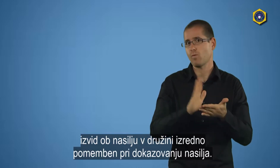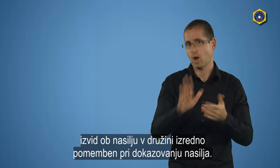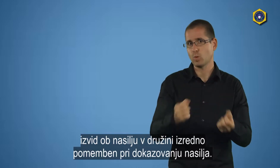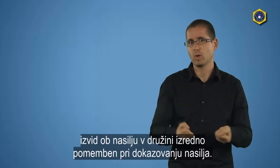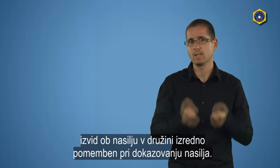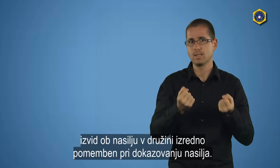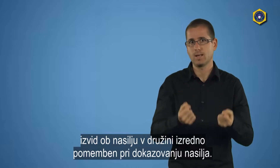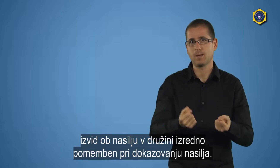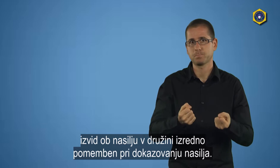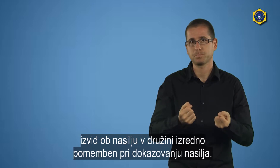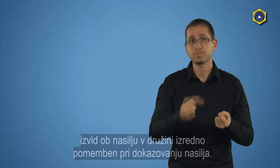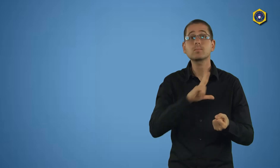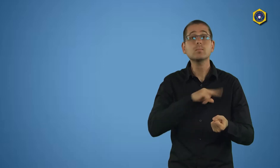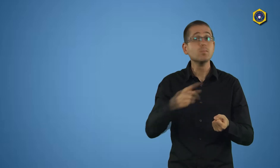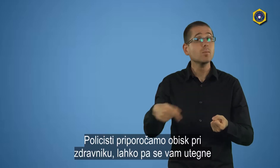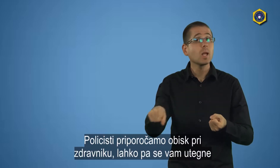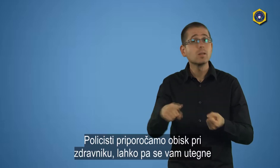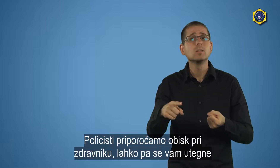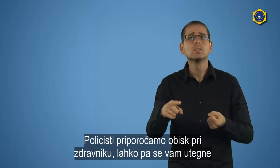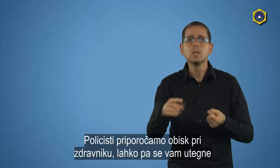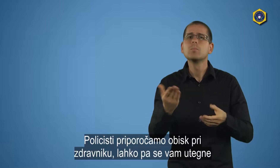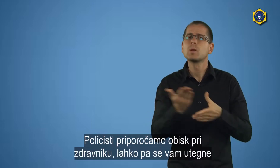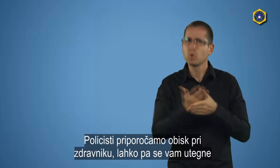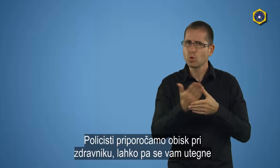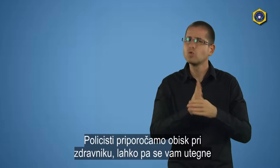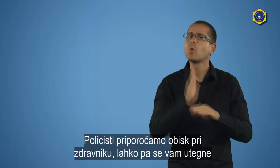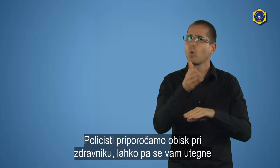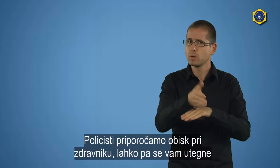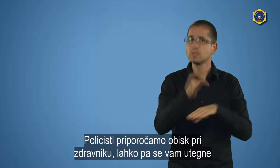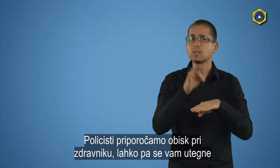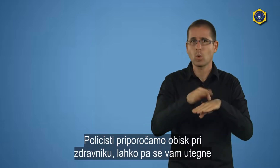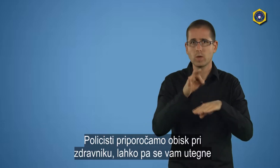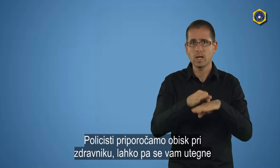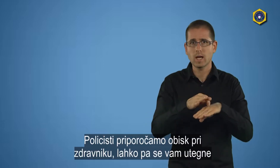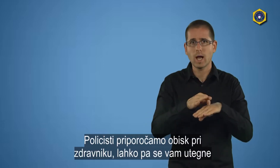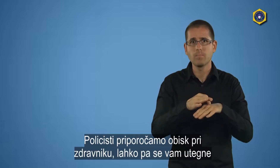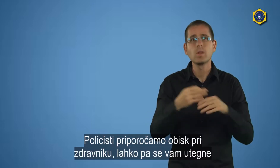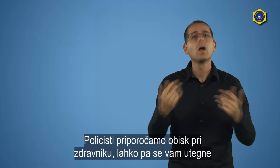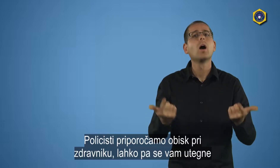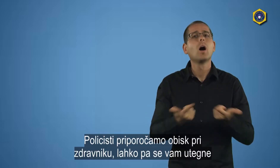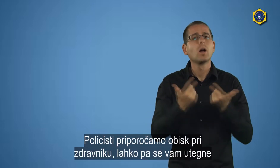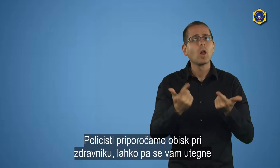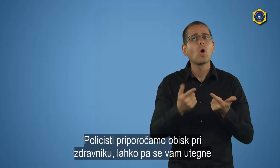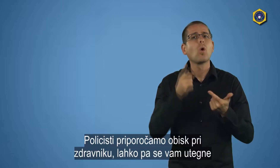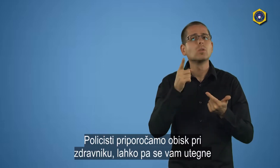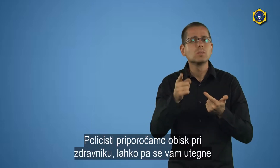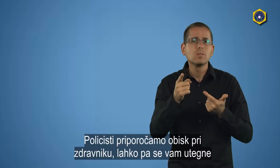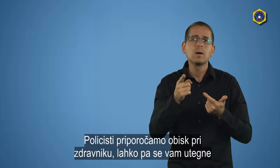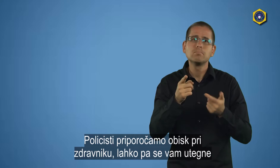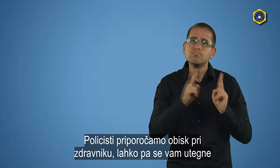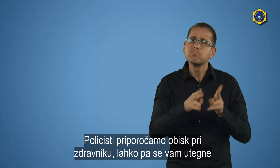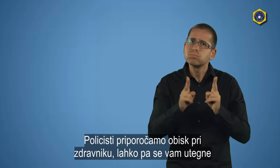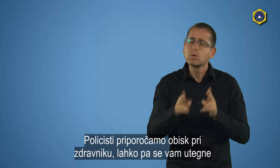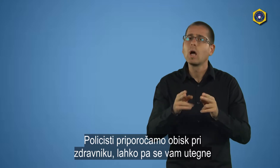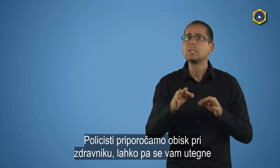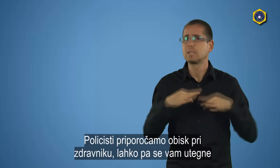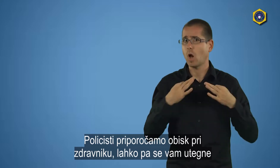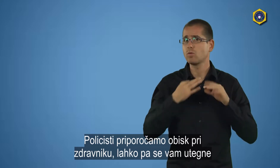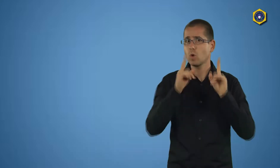nasilja. Policisti priporočamo obisk pri zdravniku, lahko pa se vam utegne zdravstveno stanje tudi poslabšati,